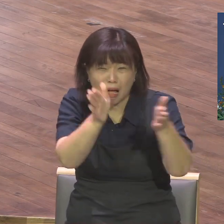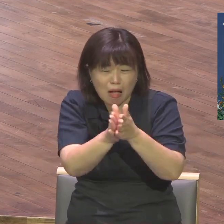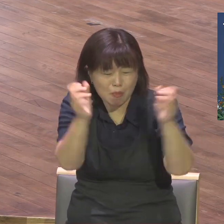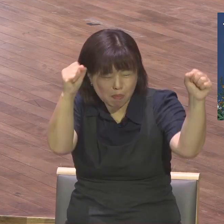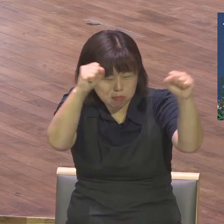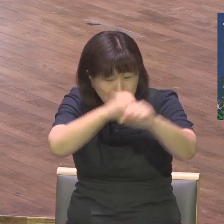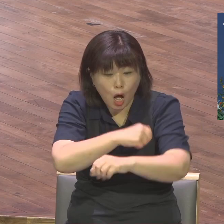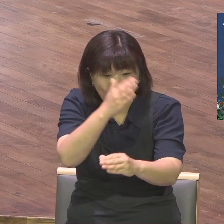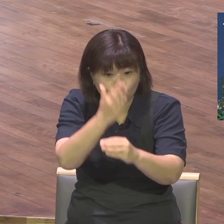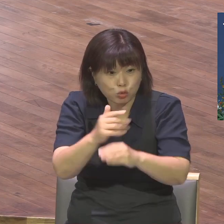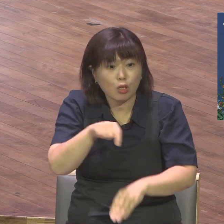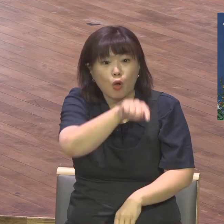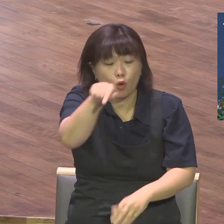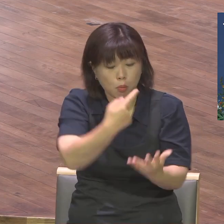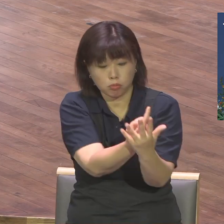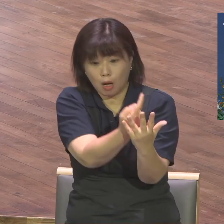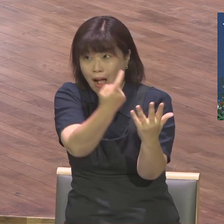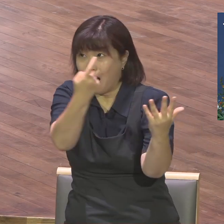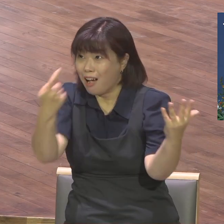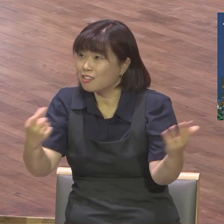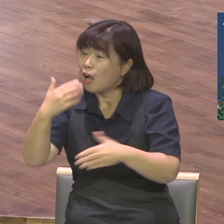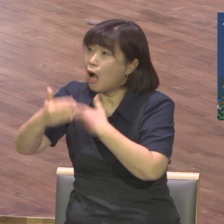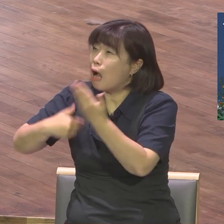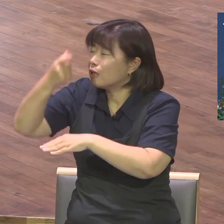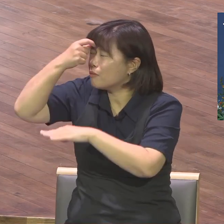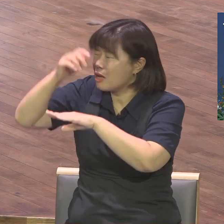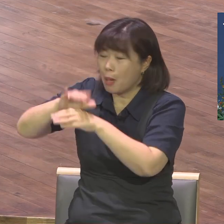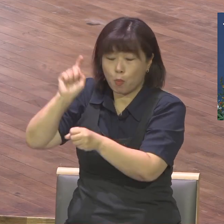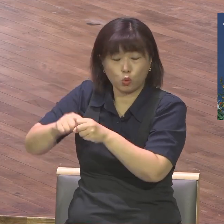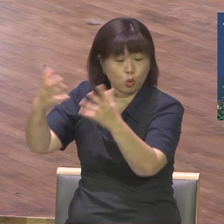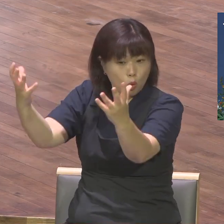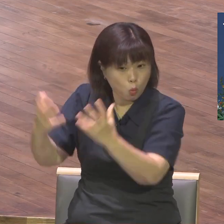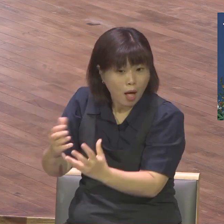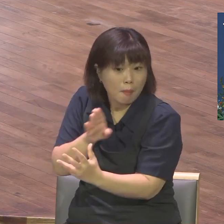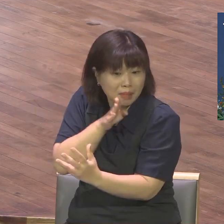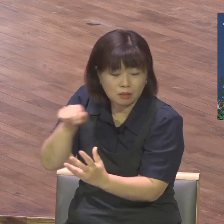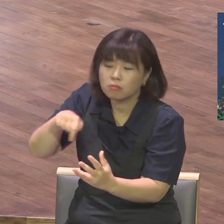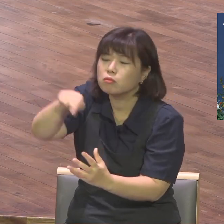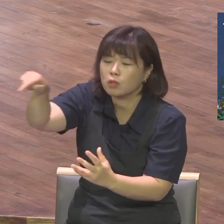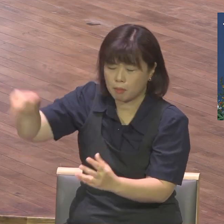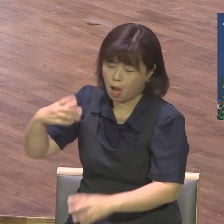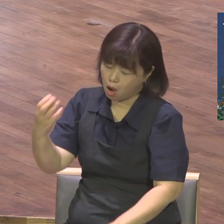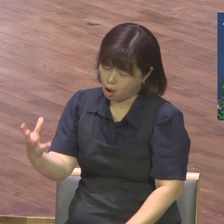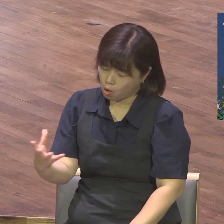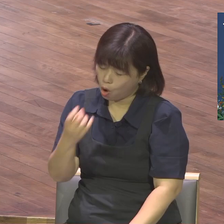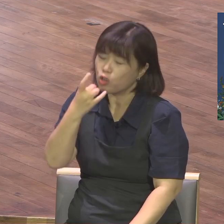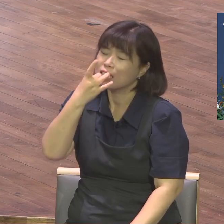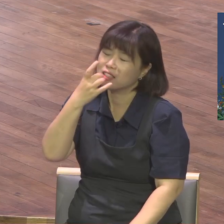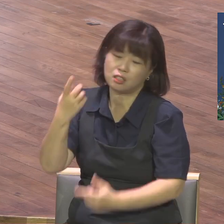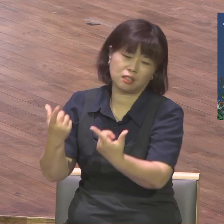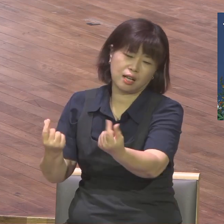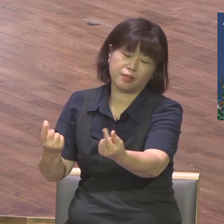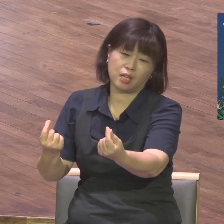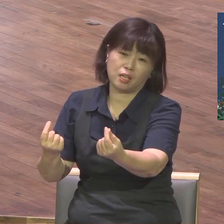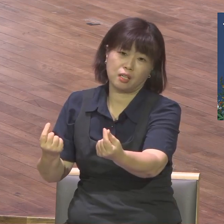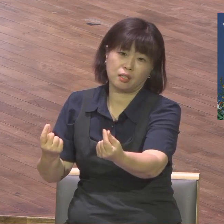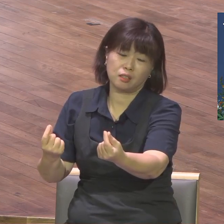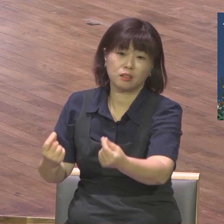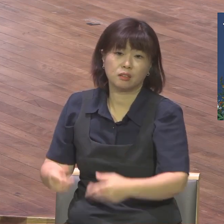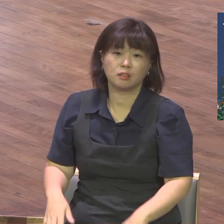있어요. 여러분 기름 한 방울도 안 나는 이 나라, 반쪽으로 돼가지고 70년 동안 전쟁 준비하고 있는 이